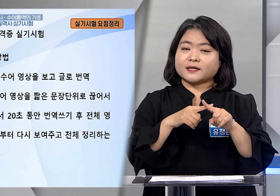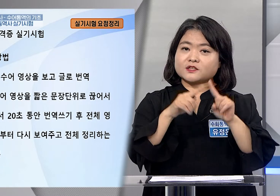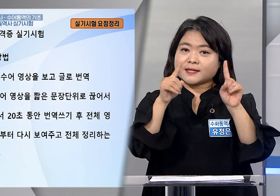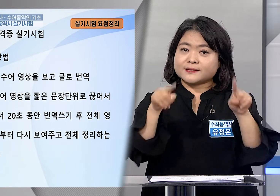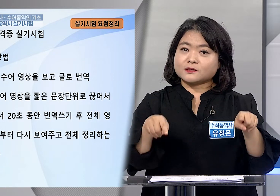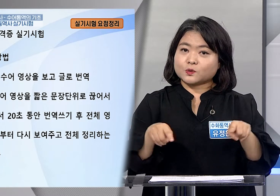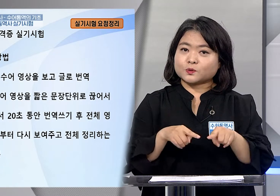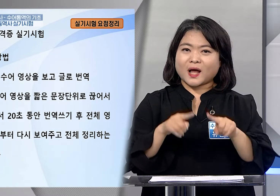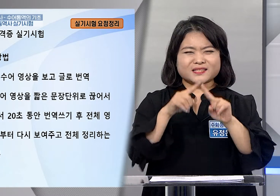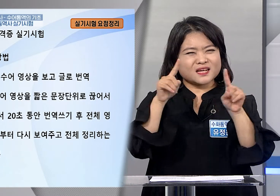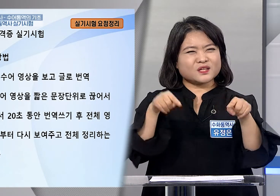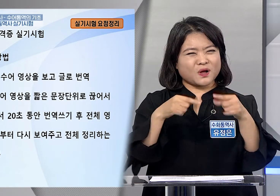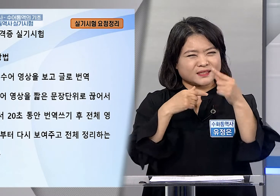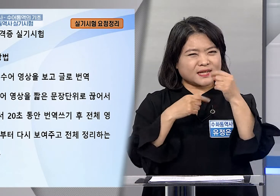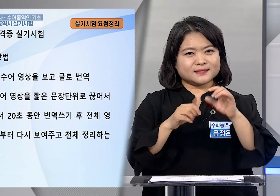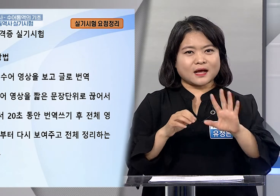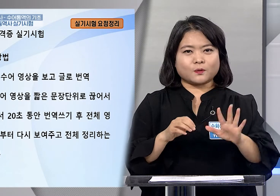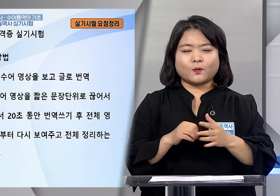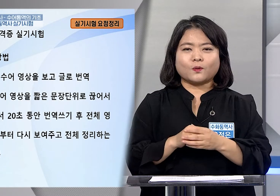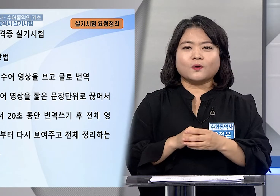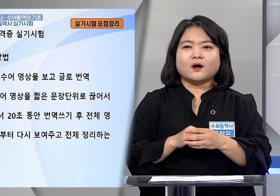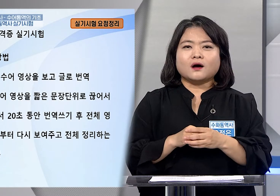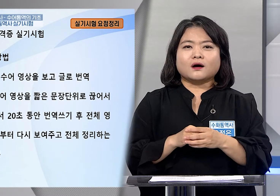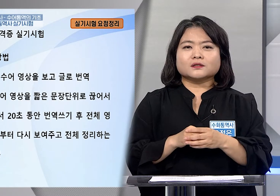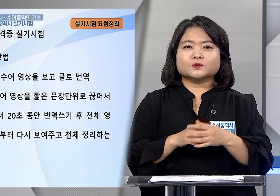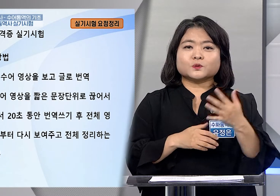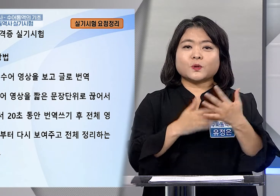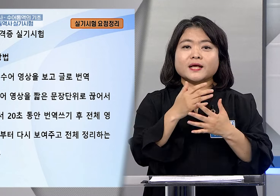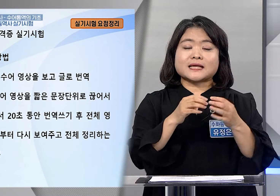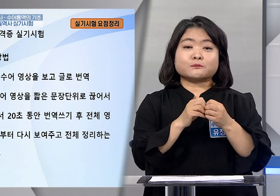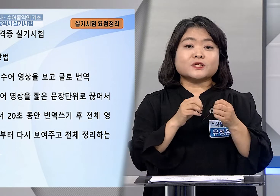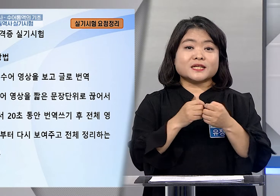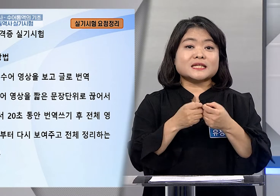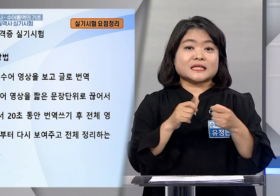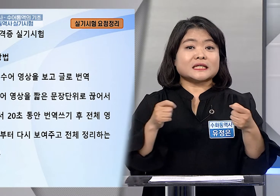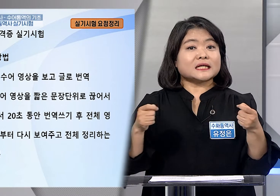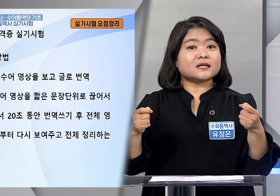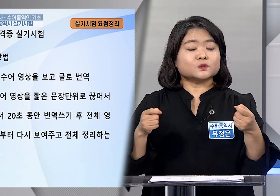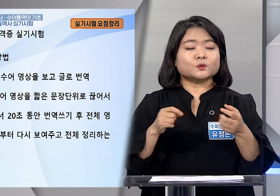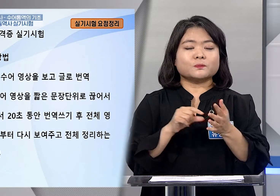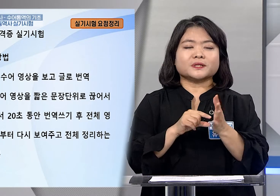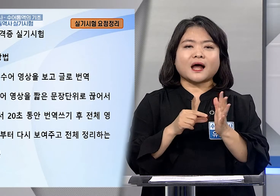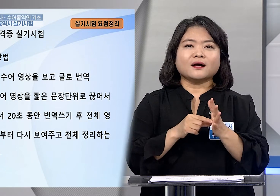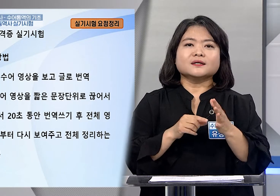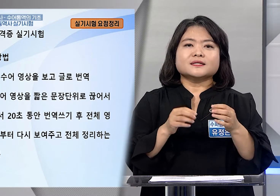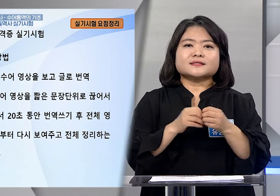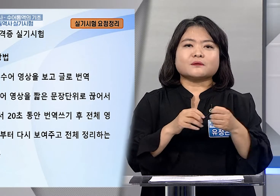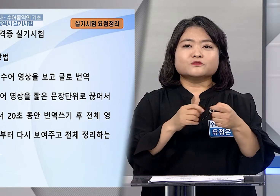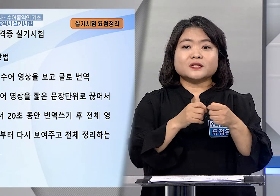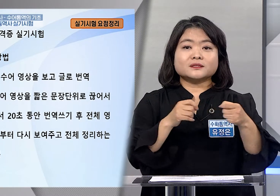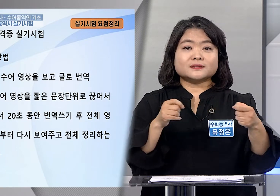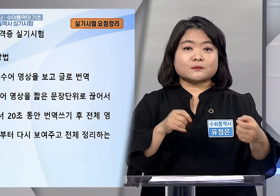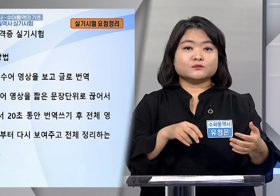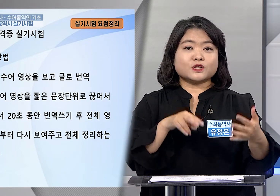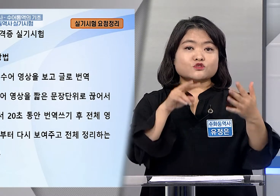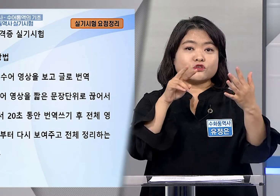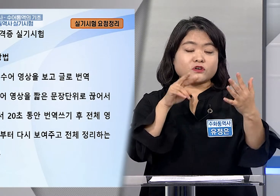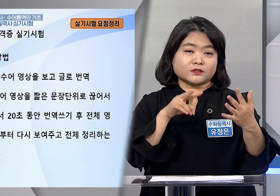한 장 정도, 한 장이 꽉 차진 않고 그 정도의 장문의 길이가 그 정도입니다. 장문의 수어